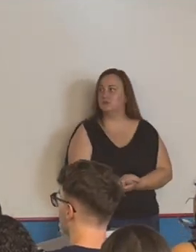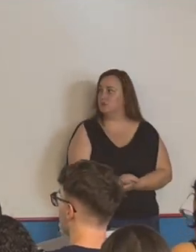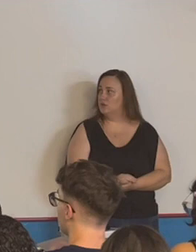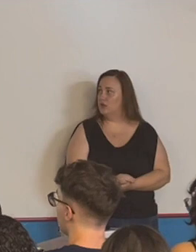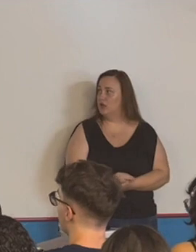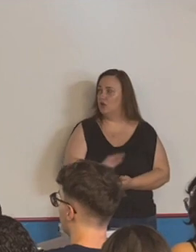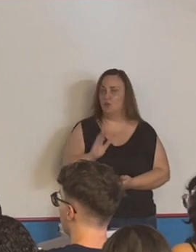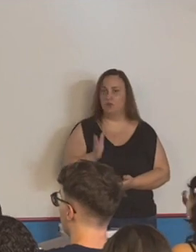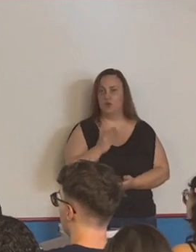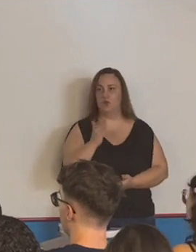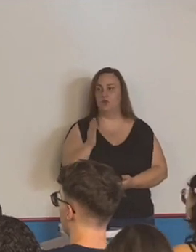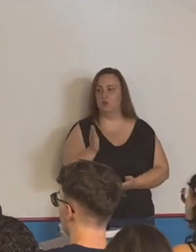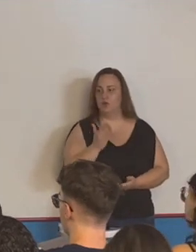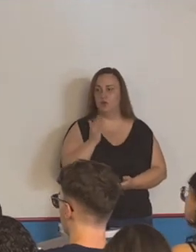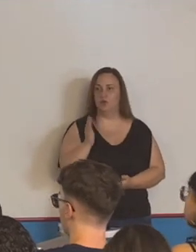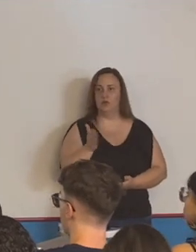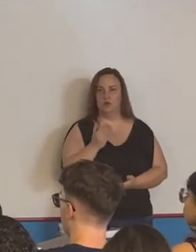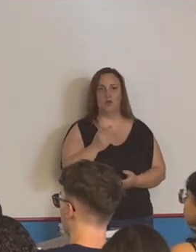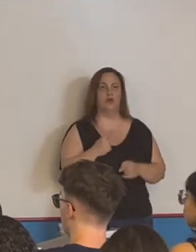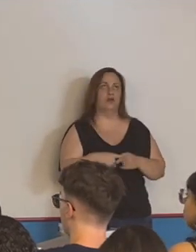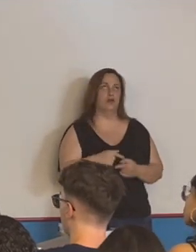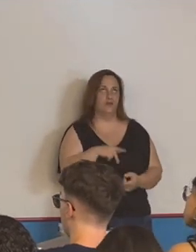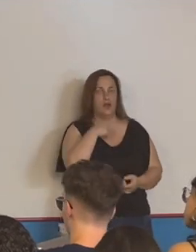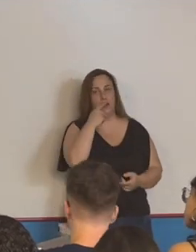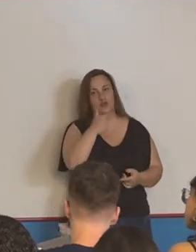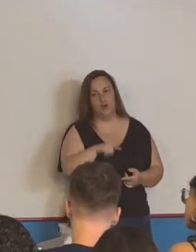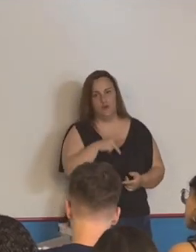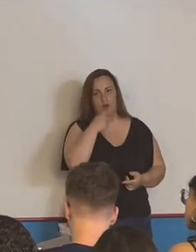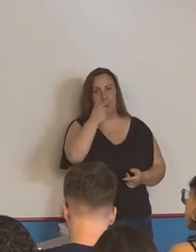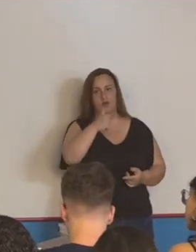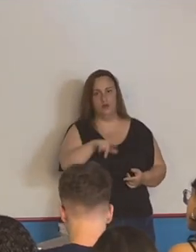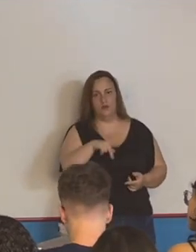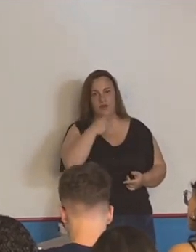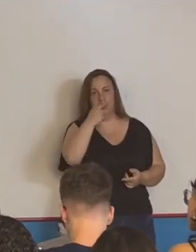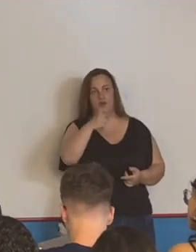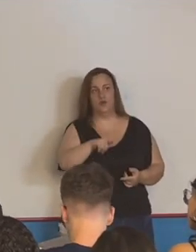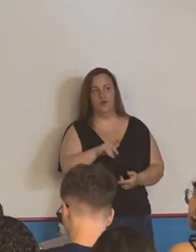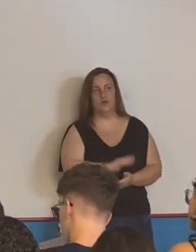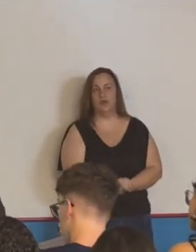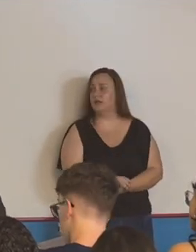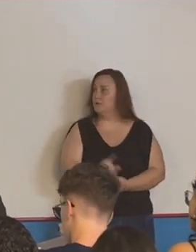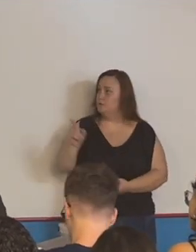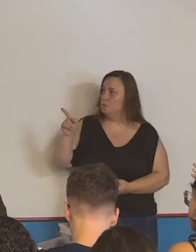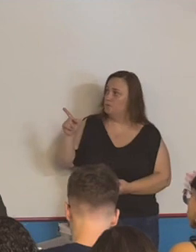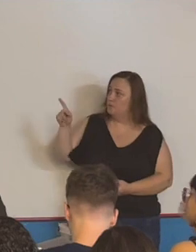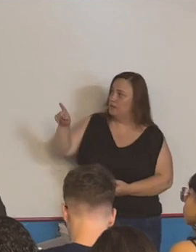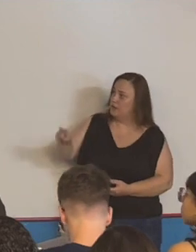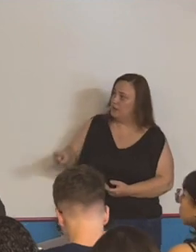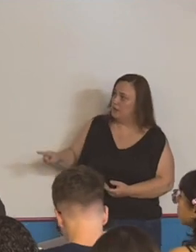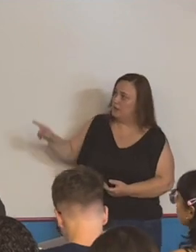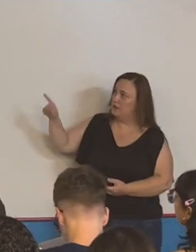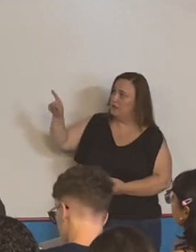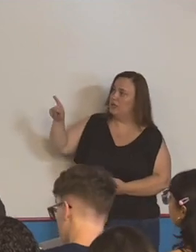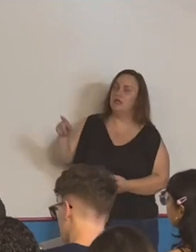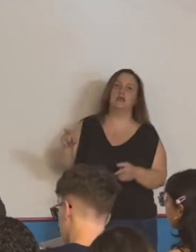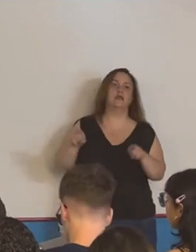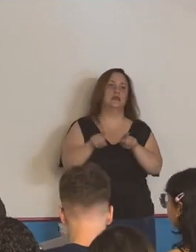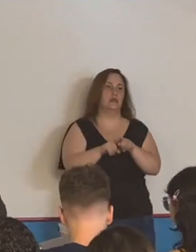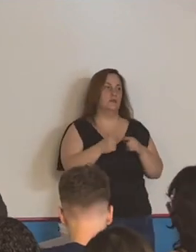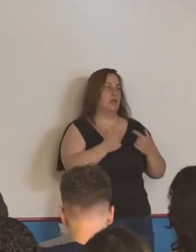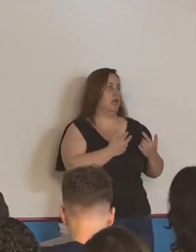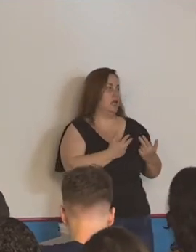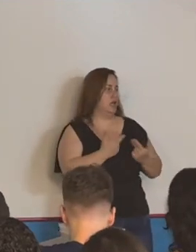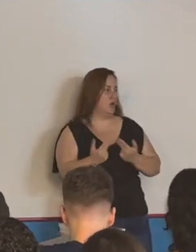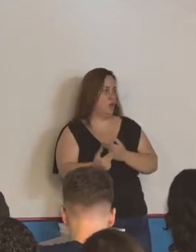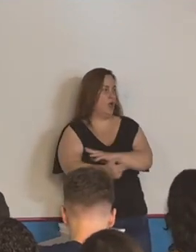Eu estou pulando alguns trabalhos, tá, pessoal? Só para não ficar repetitivo, né? Aqui também toda essa